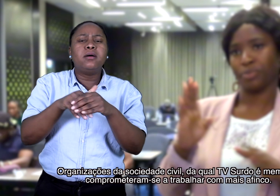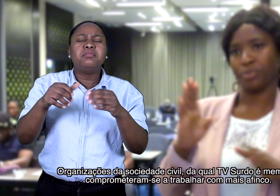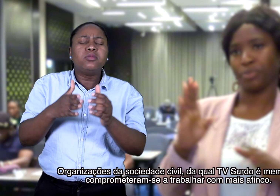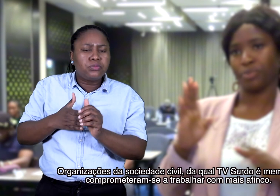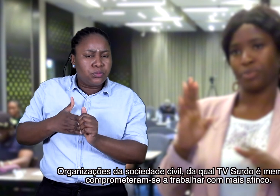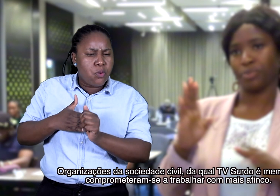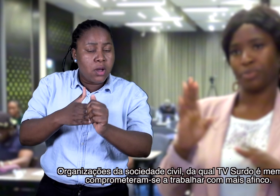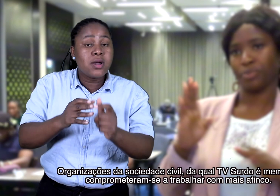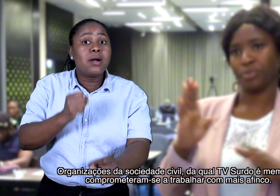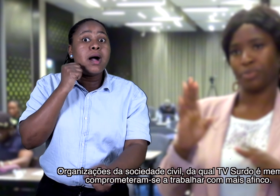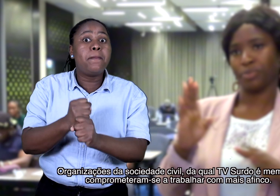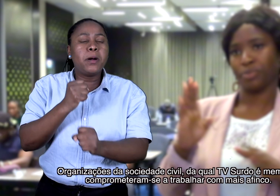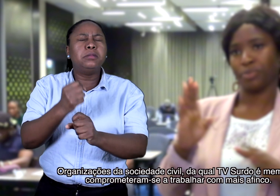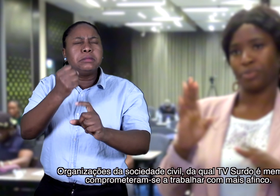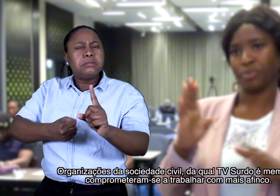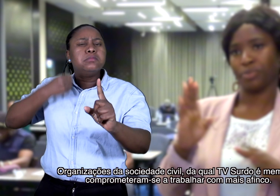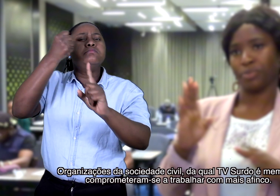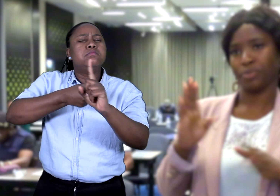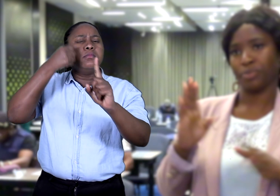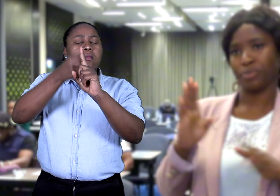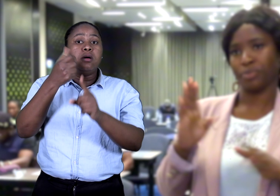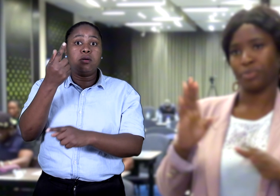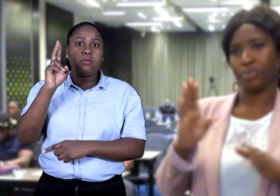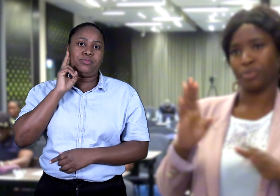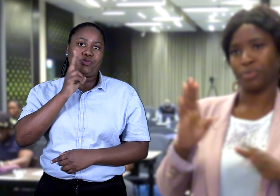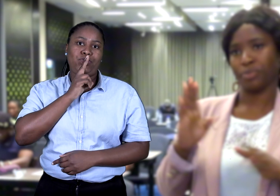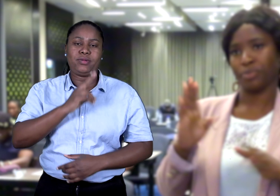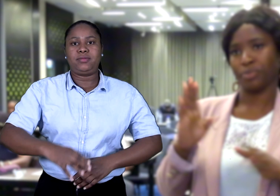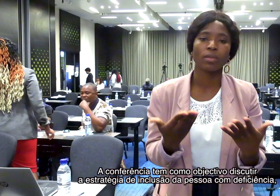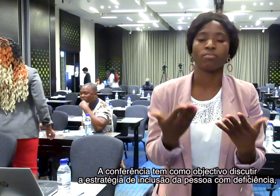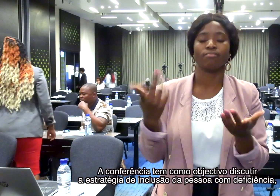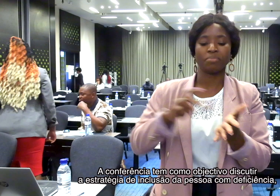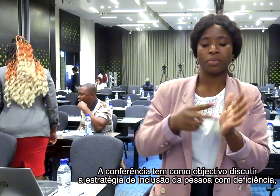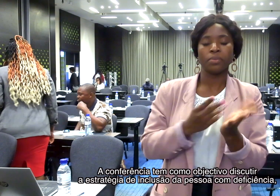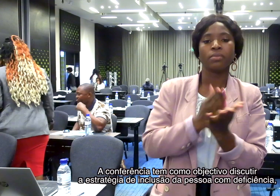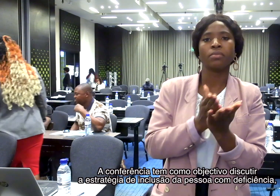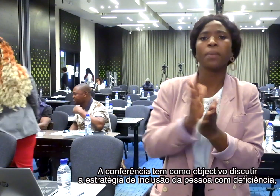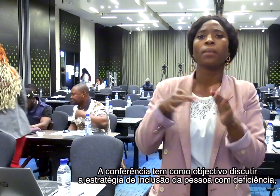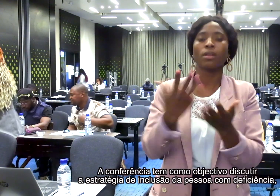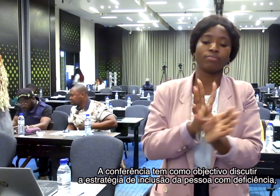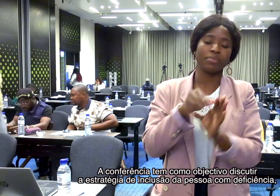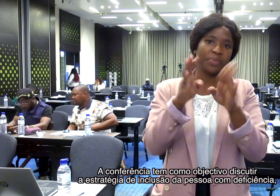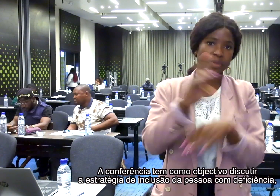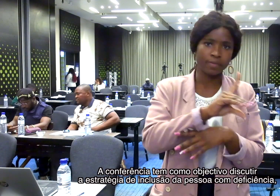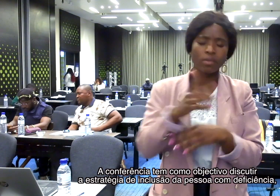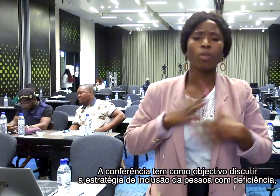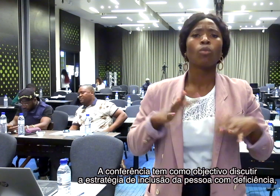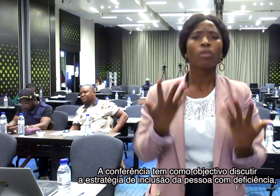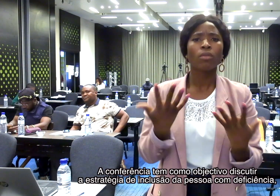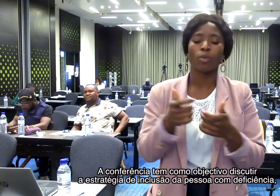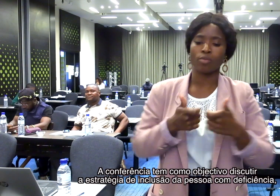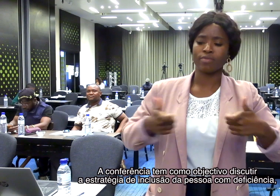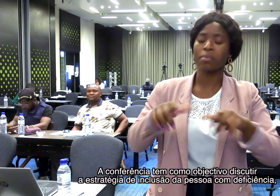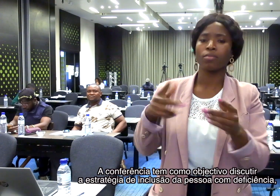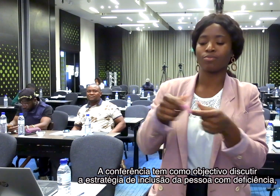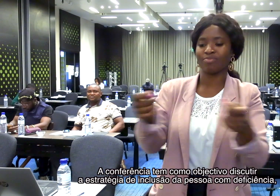membro, comprometeram-se a trabalhar com mais afinco. A conferência tem como objetivo discutir a